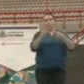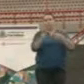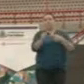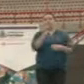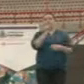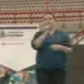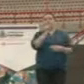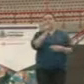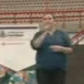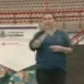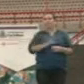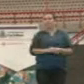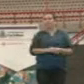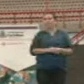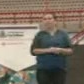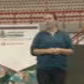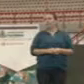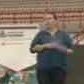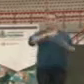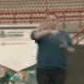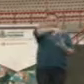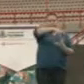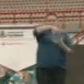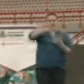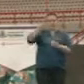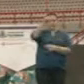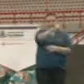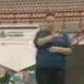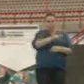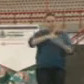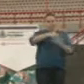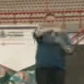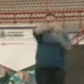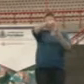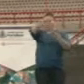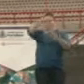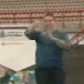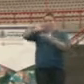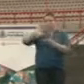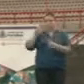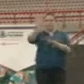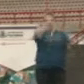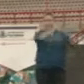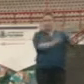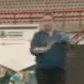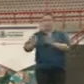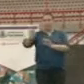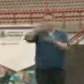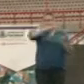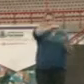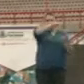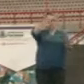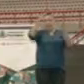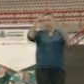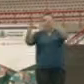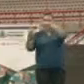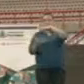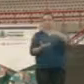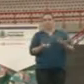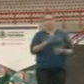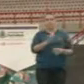Terra ser redonda e de que girava em torno dos astros, e não os astros que giravam em torno da